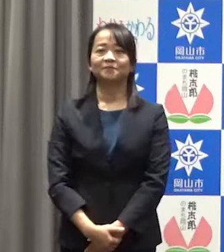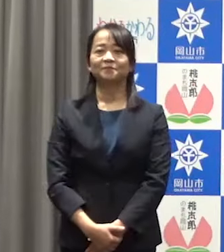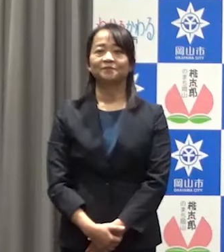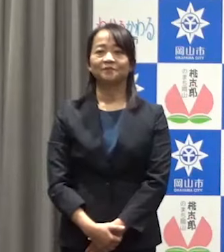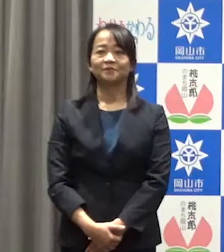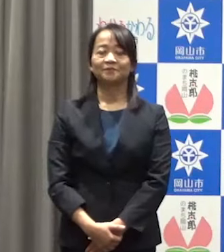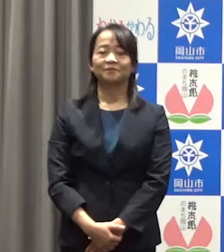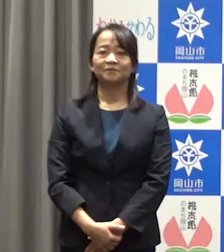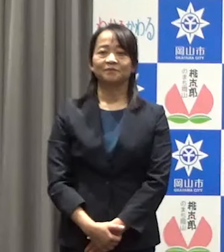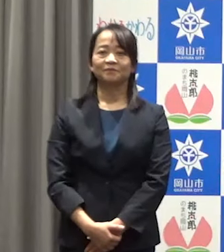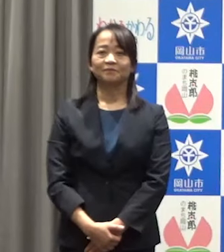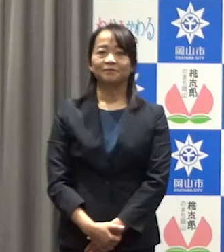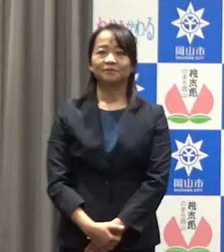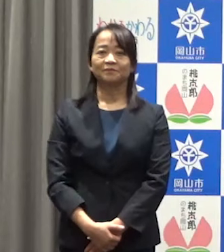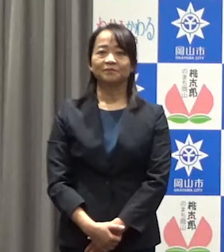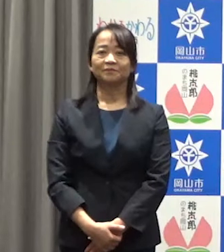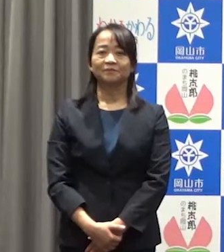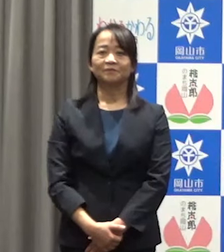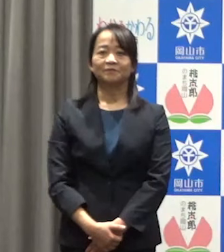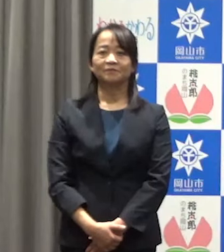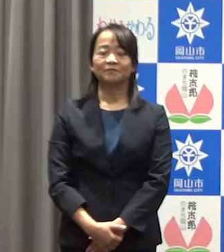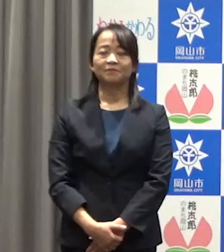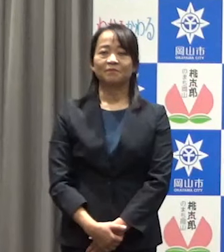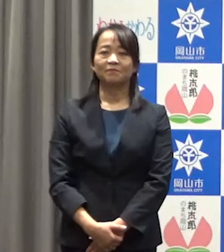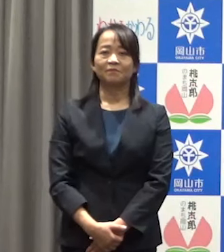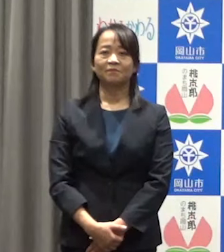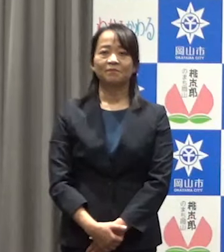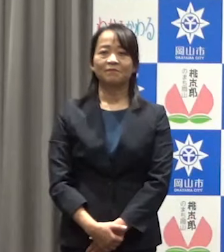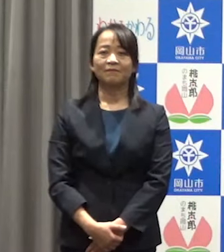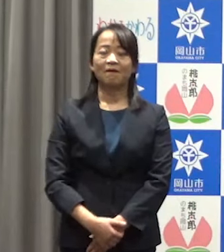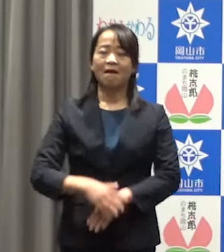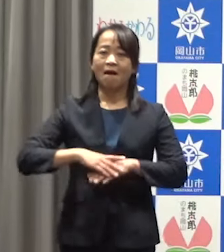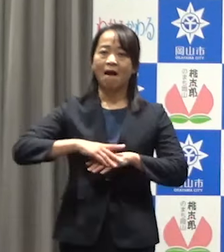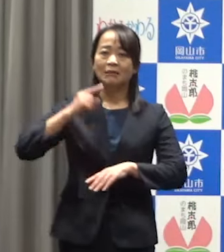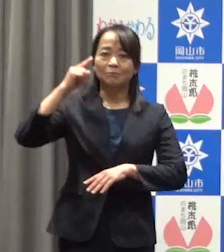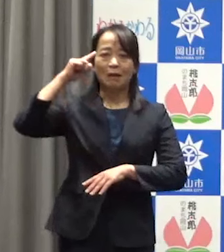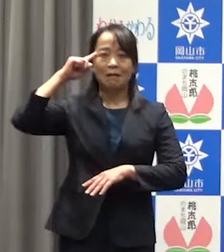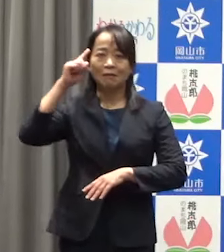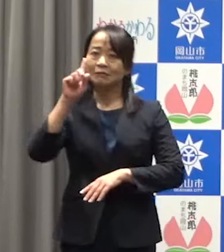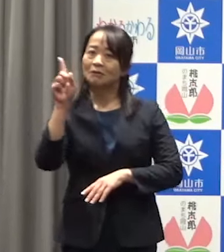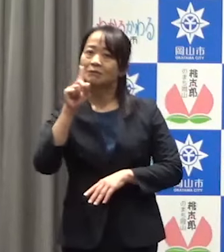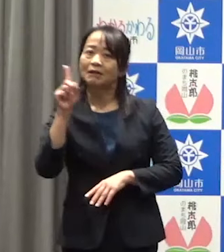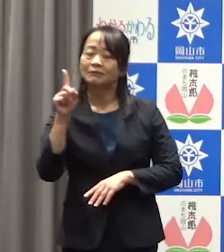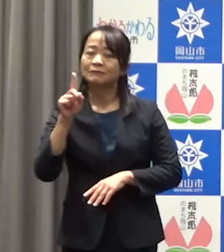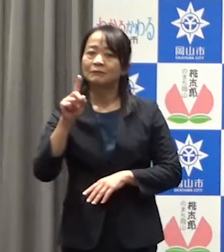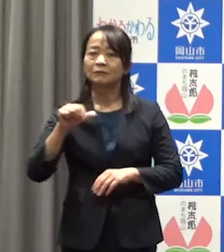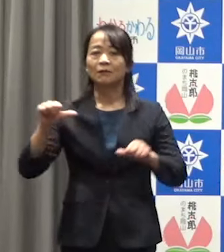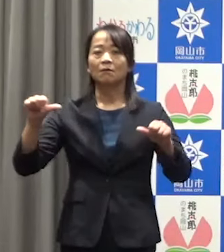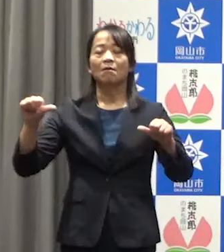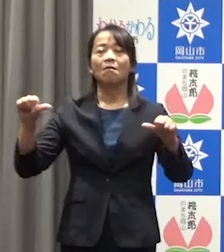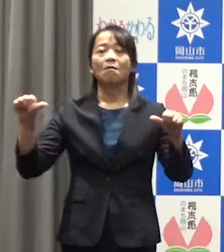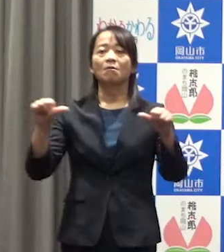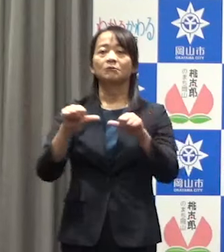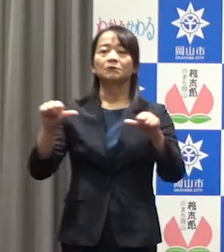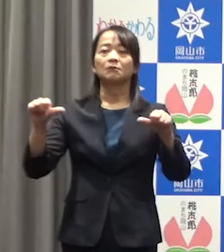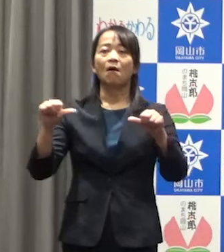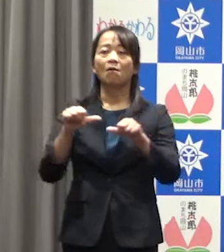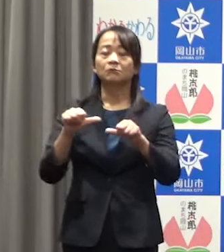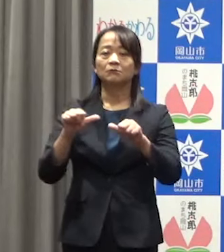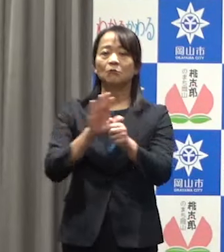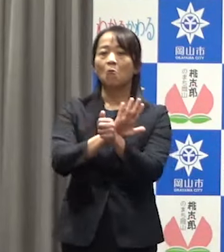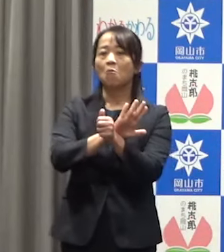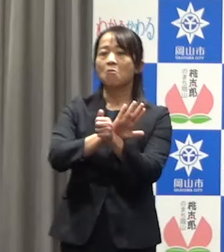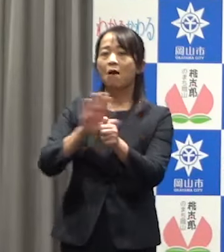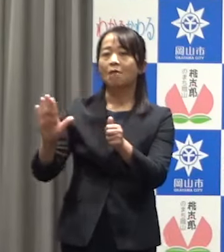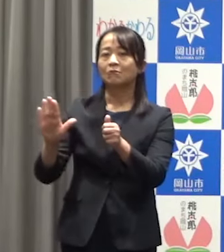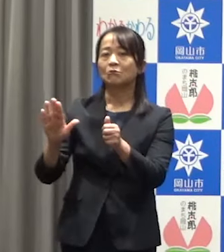なんといってもね、最初の本当に出発点は試合環境っていうかがなかなか整備